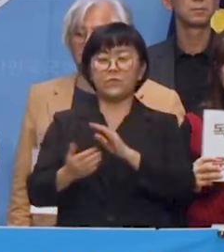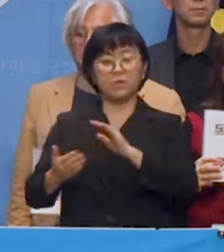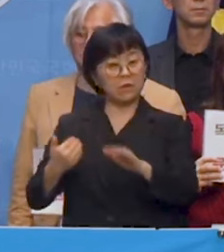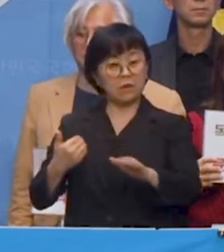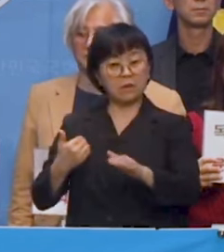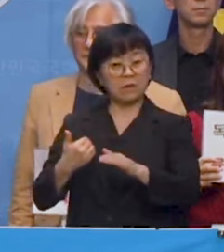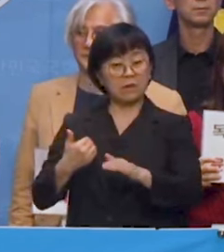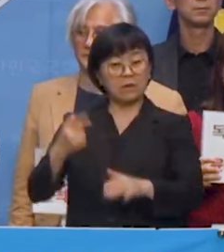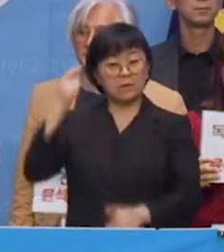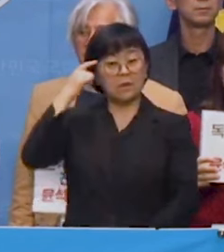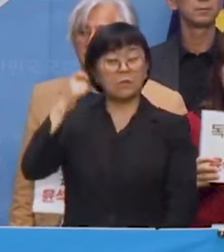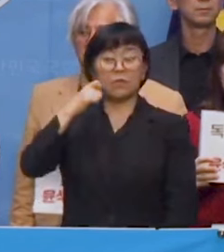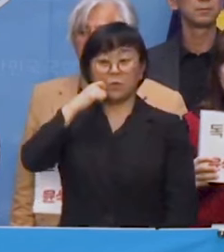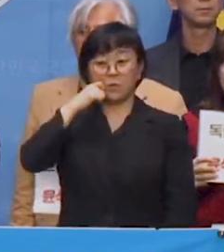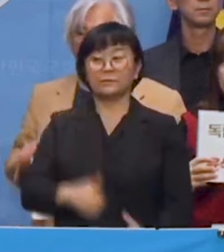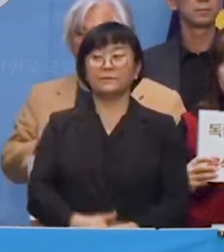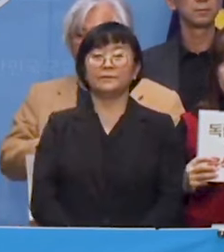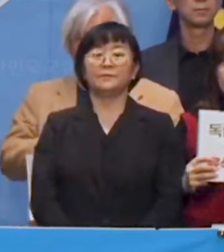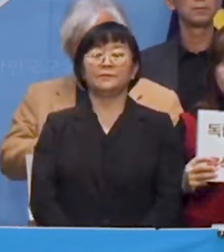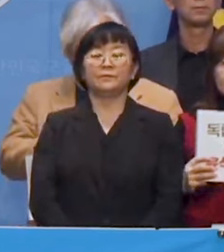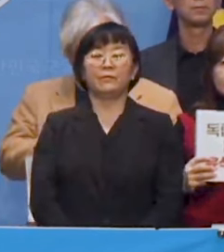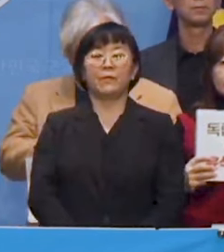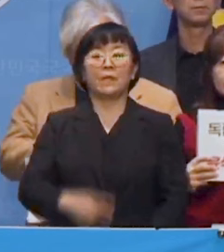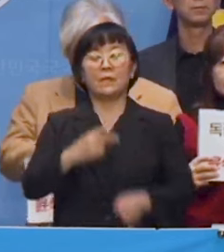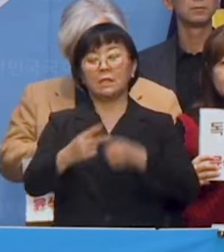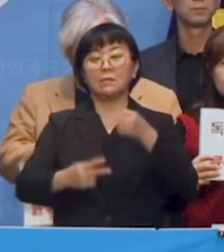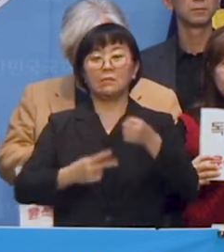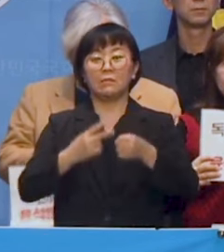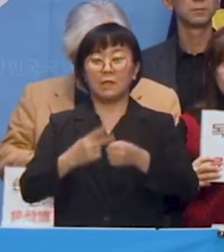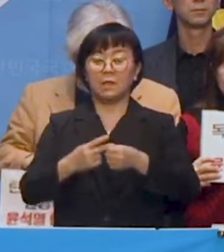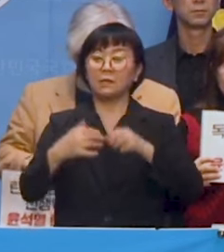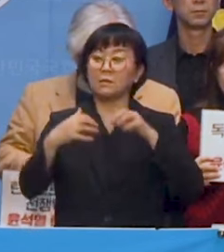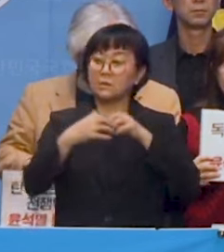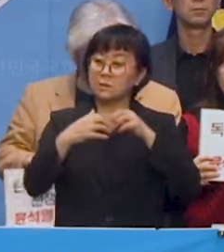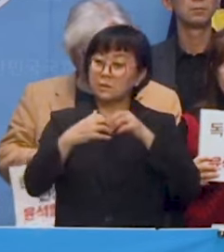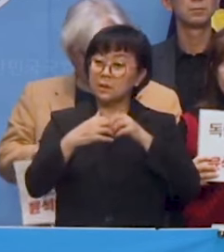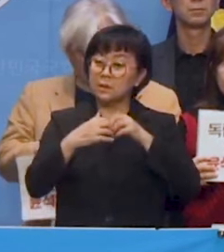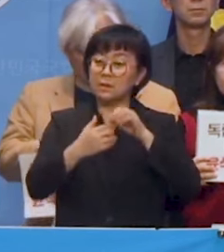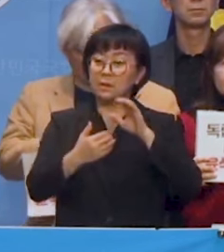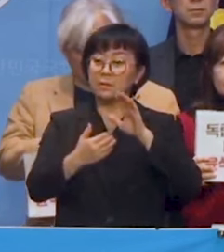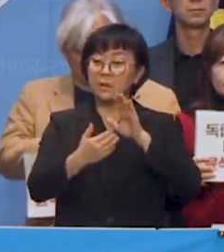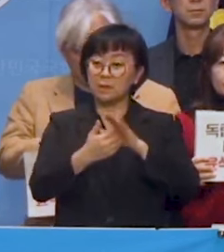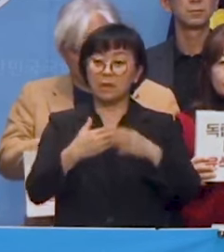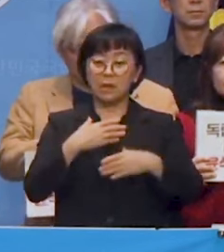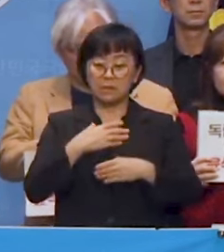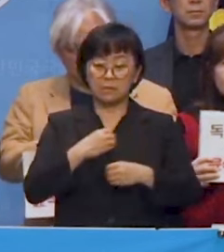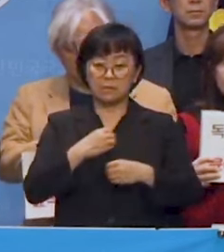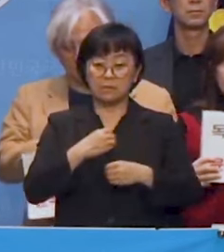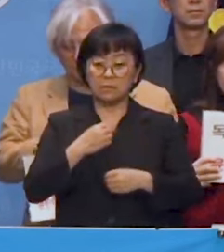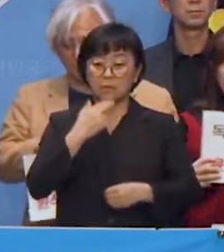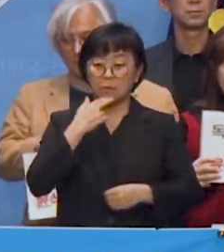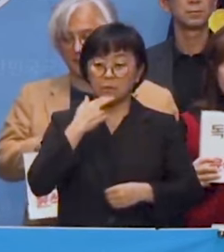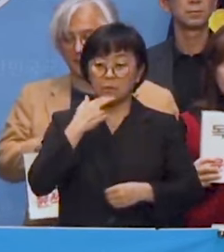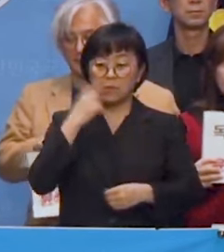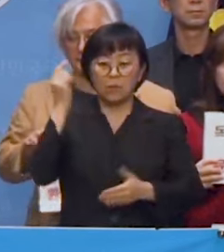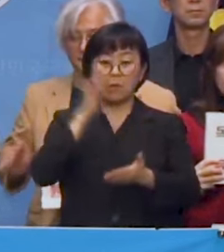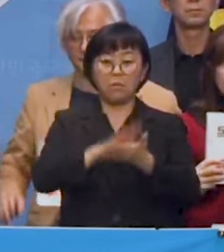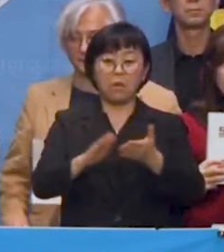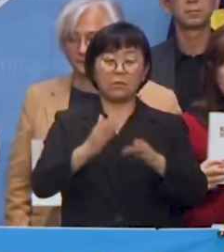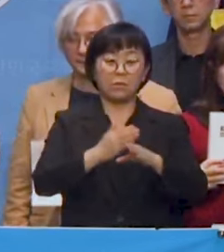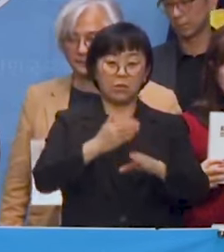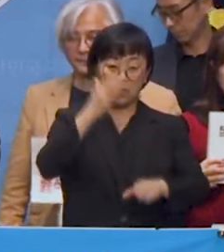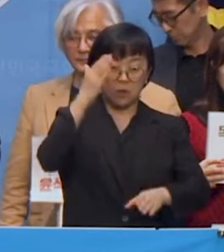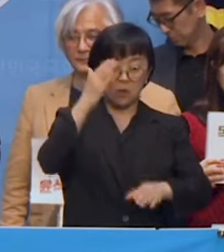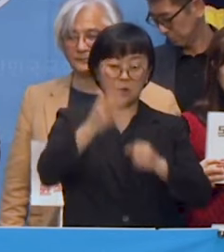전에는 상상하지도 못했던 현실입니다. 불과 2년 만에 전쟁을 막던 안전장치는 사라졌으며 평화와 통일의